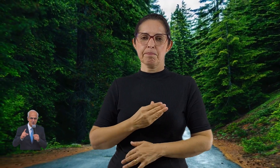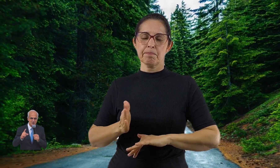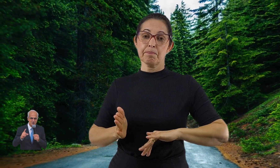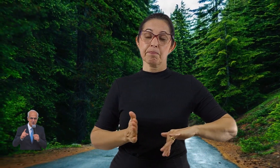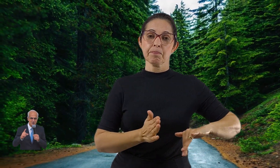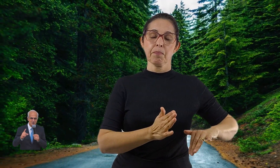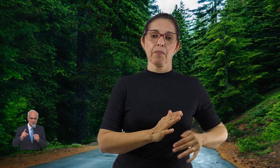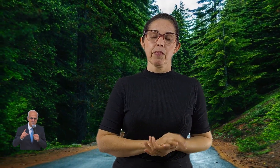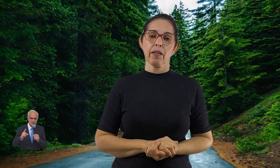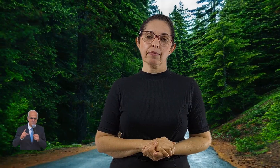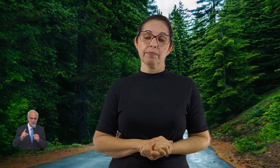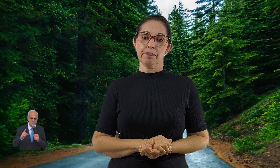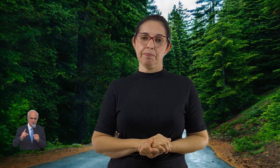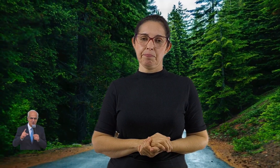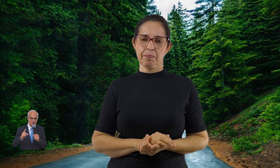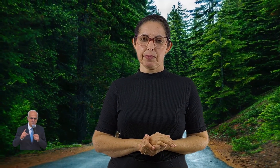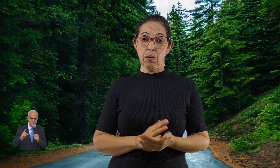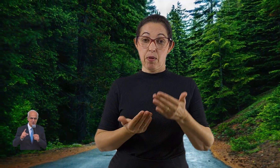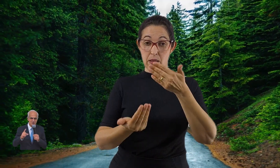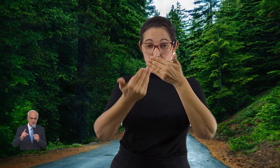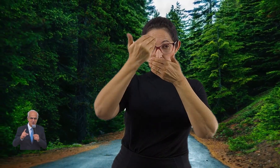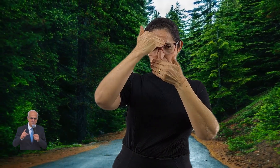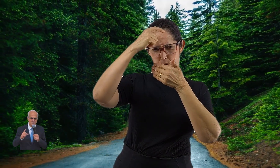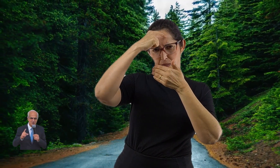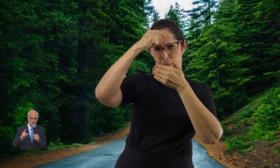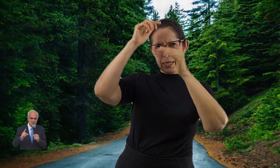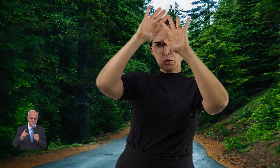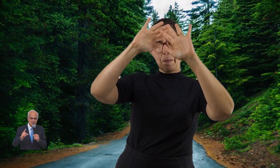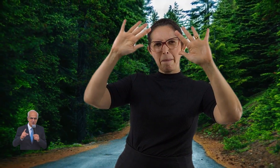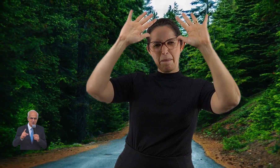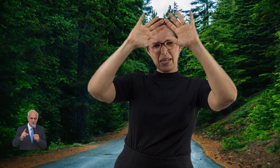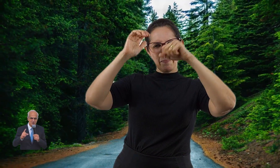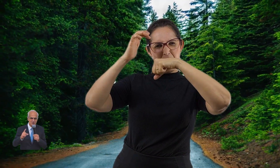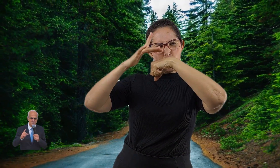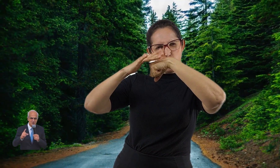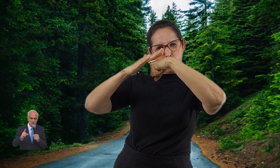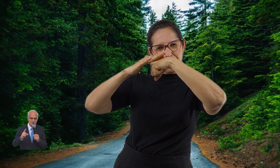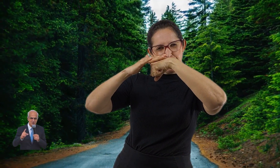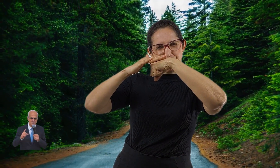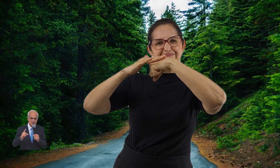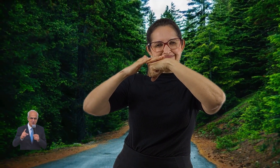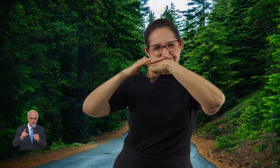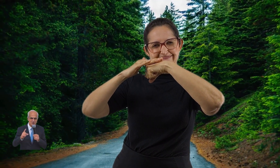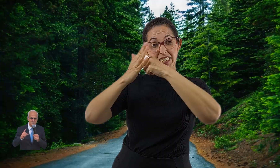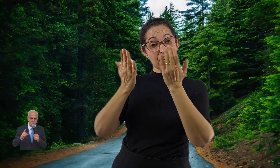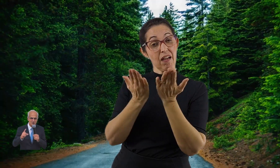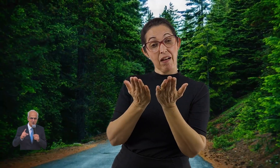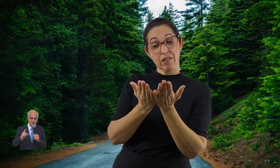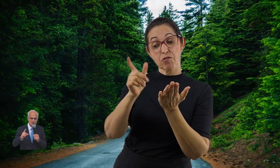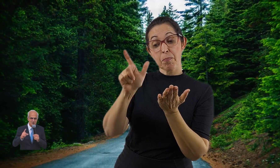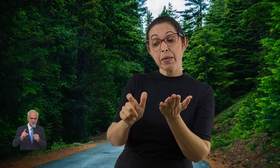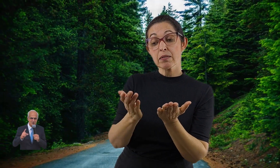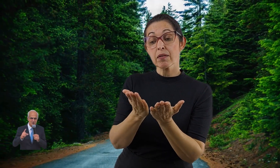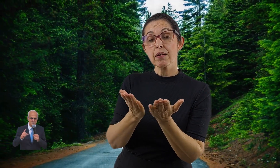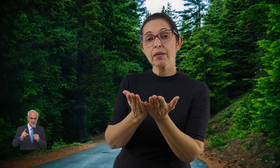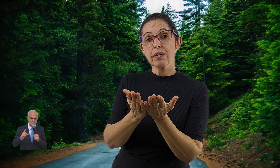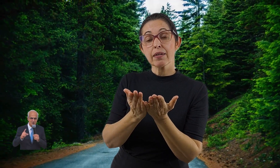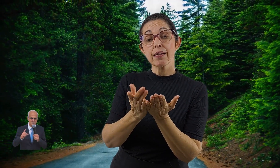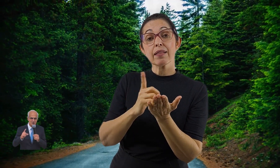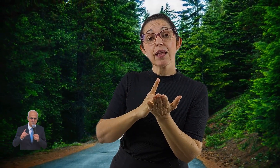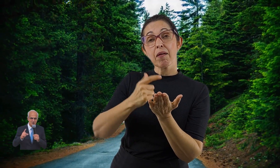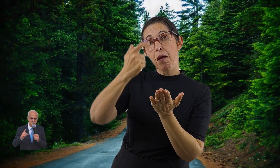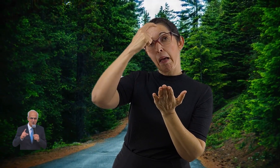O peso do lixo da mente, né? Mente doente. Você vê um monte de crente com mente doente. Crente